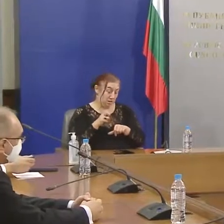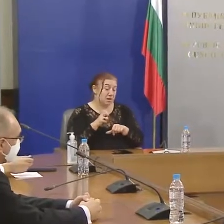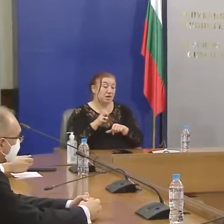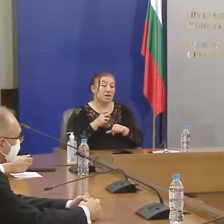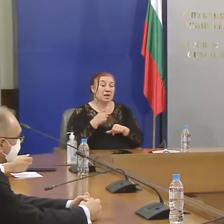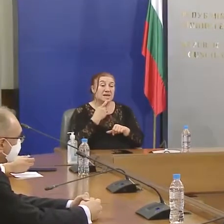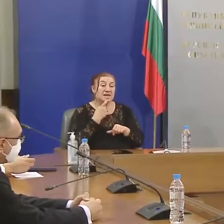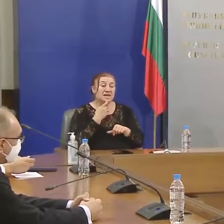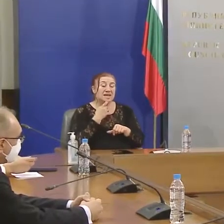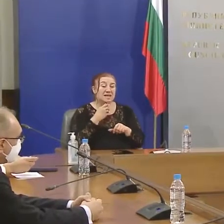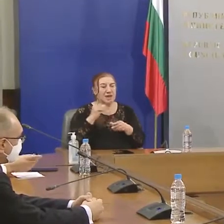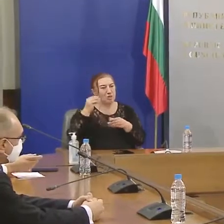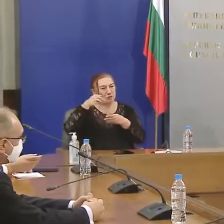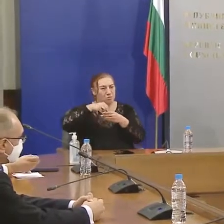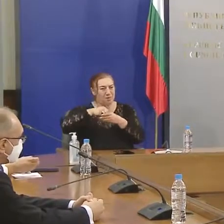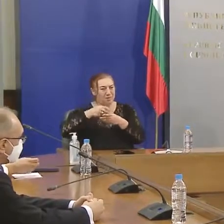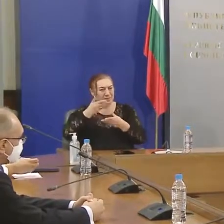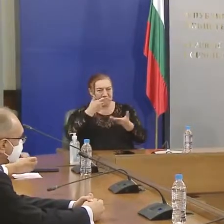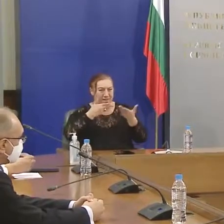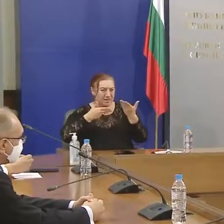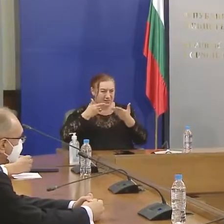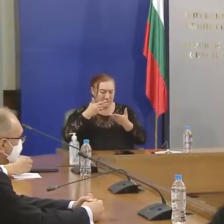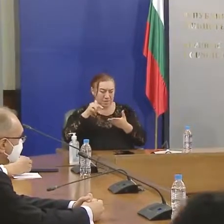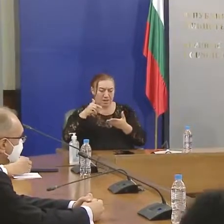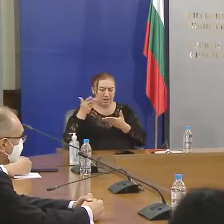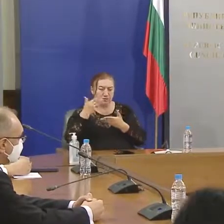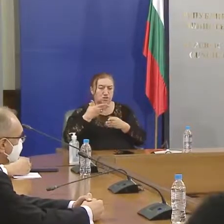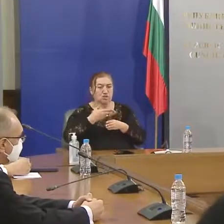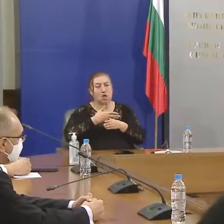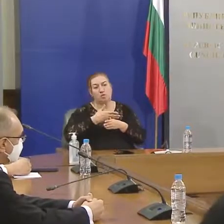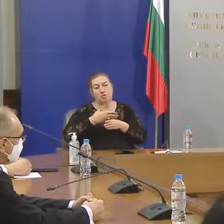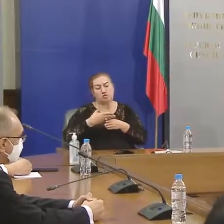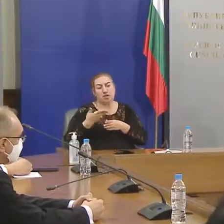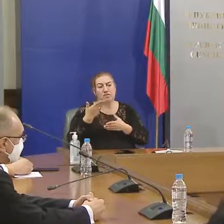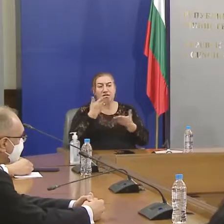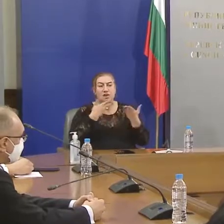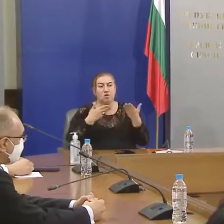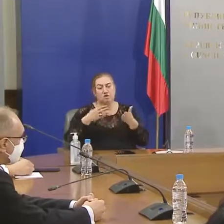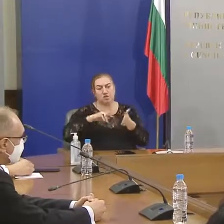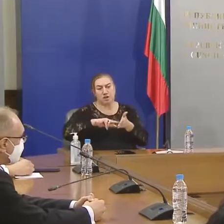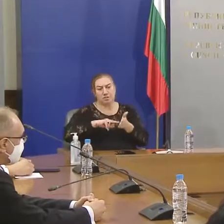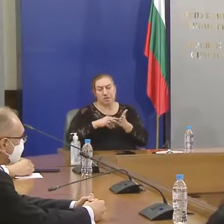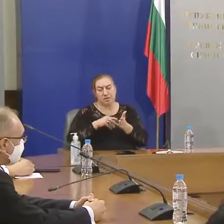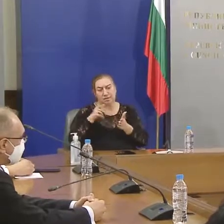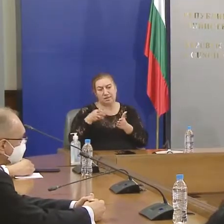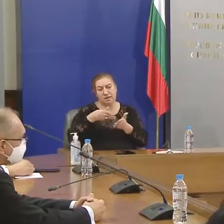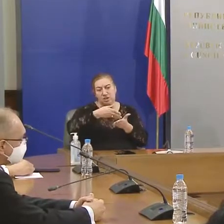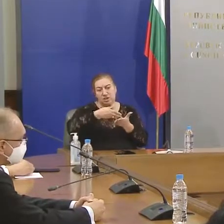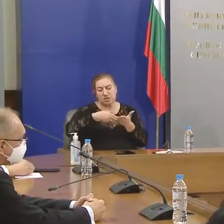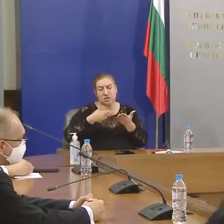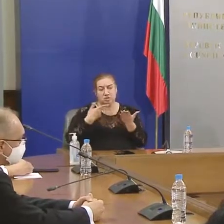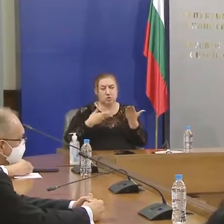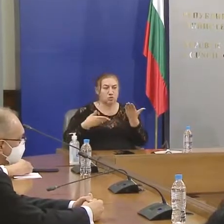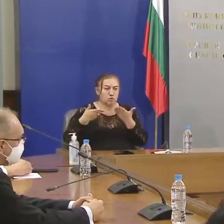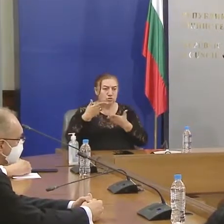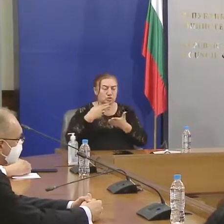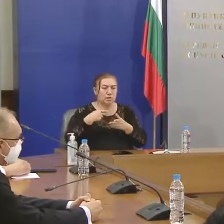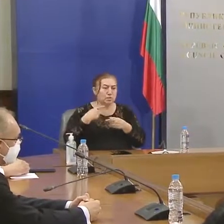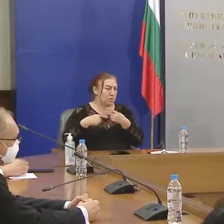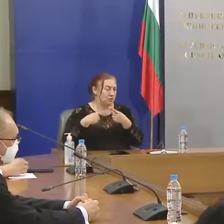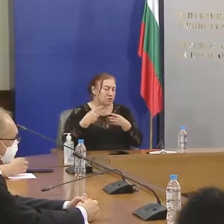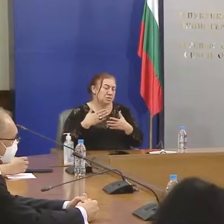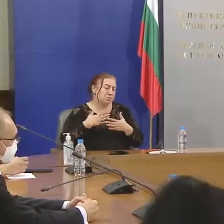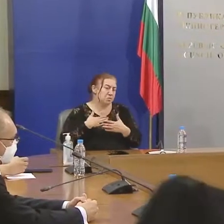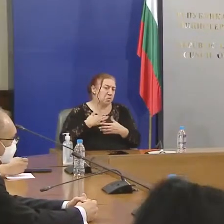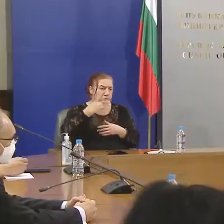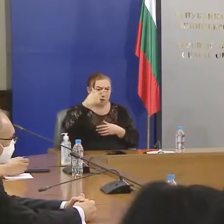Занимаванията в училище е продължение на учебния план. Той е част от учебния процес. Ако ме питате моето лично мнение,